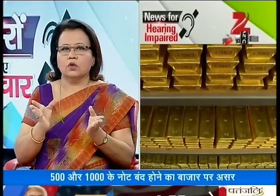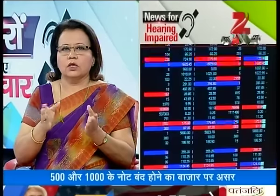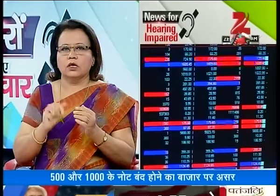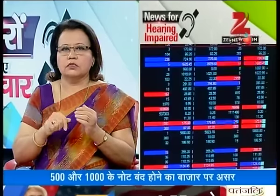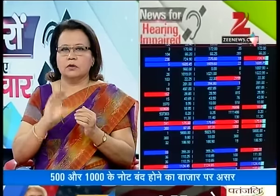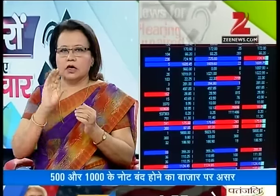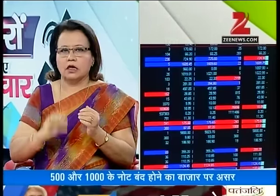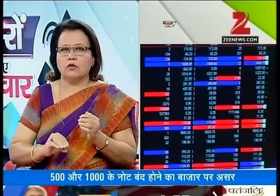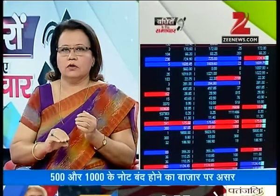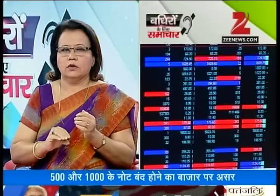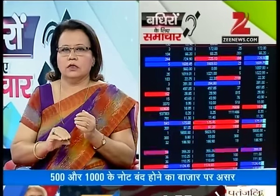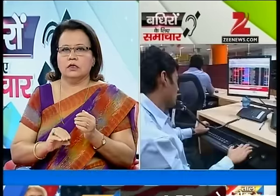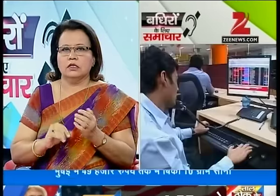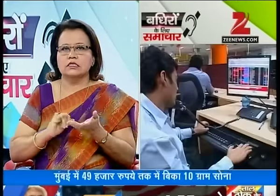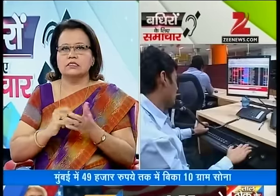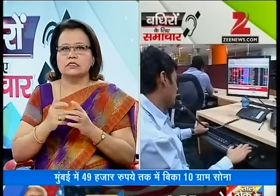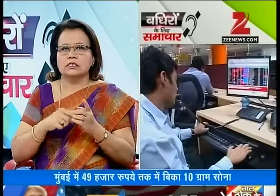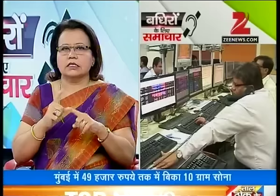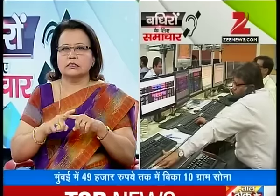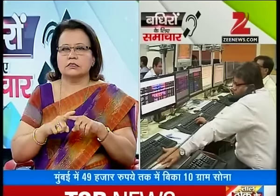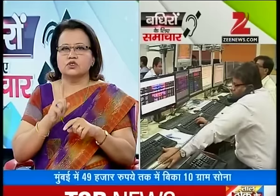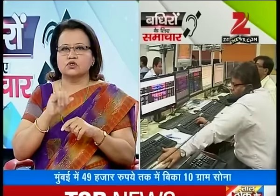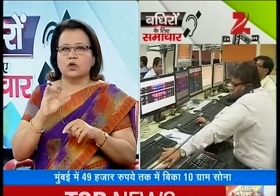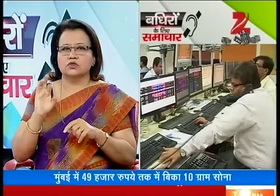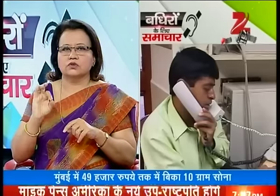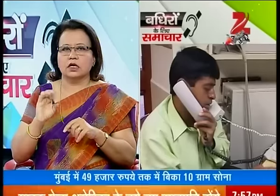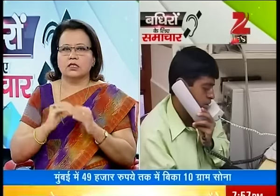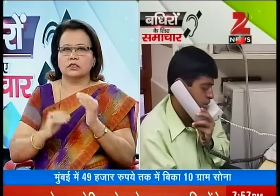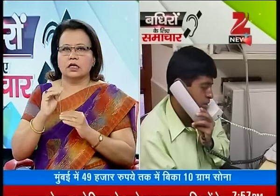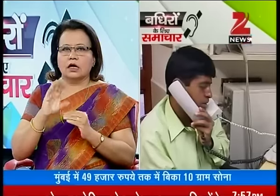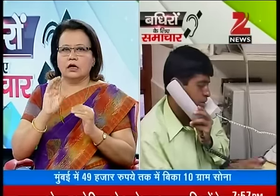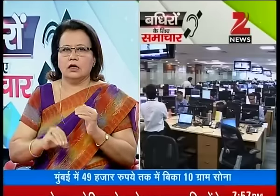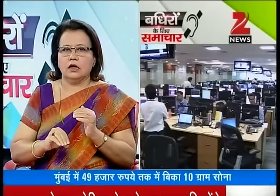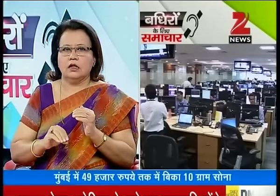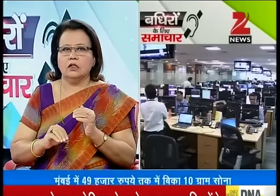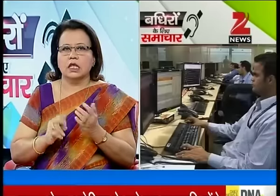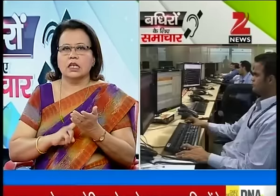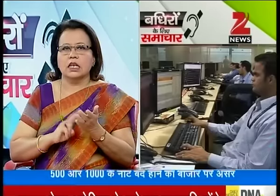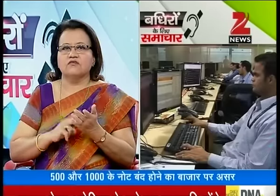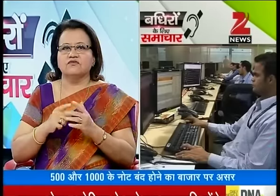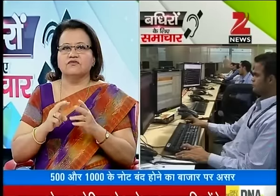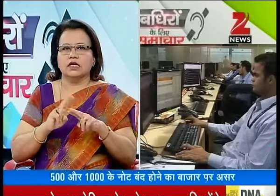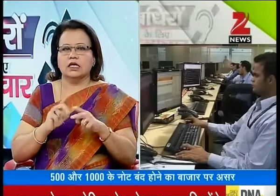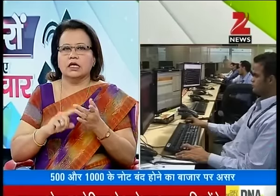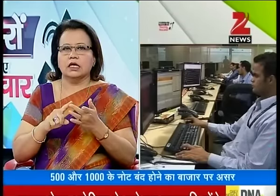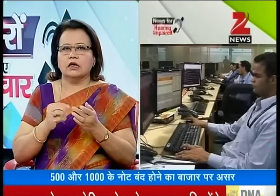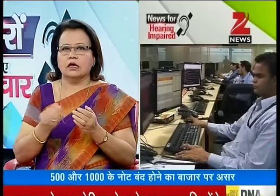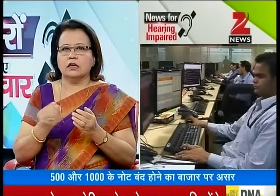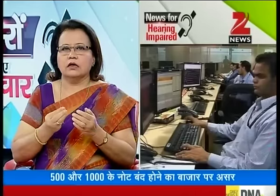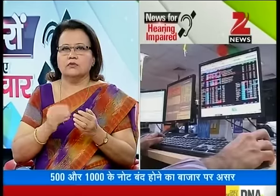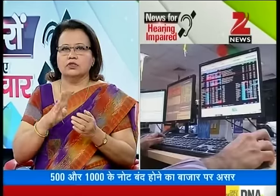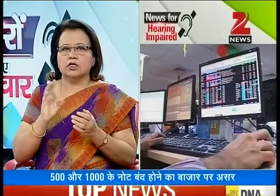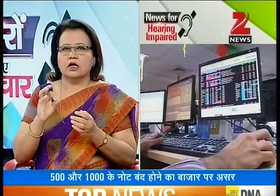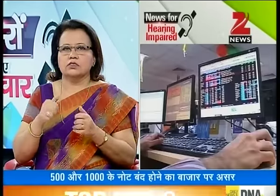के खुलते ही इसमें बड़ी गिरावट दर्ज की गई। सेंसेक्स 1600 से ज्यादा अंक गिरा, तो निफ्टी